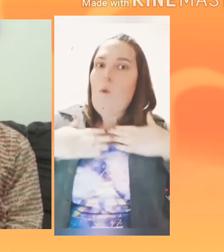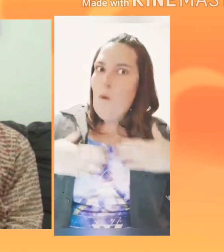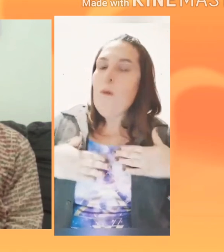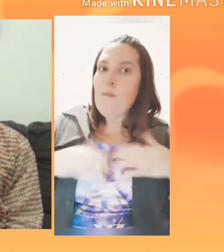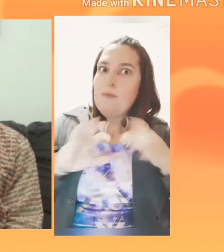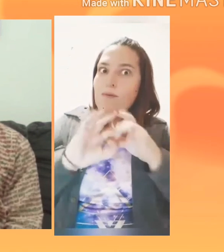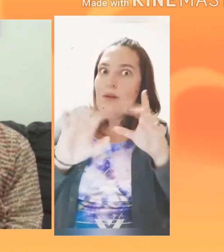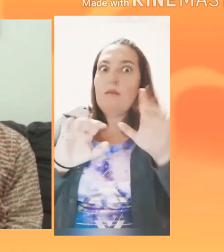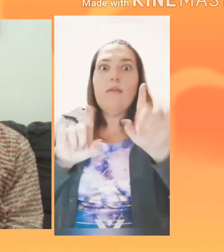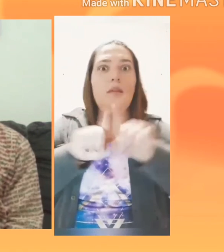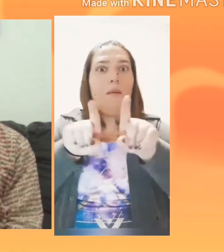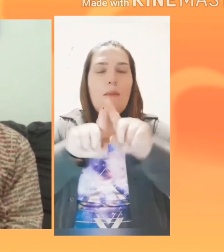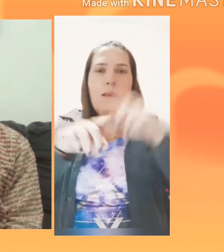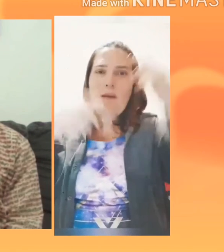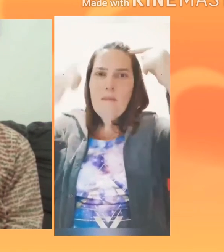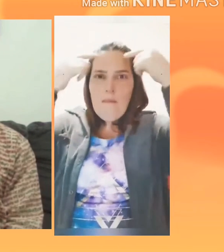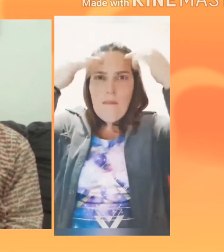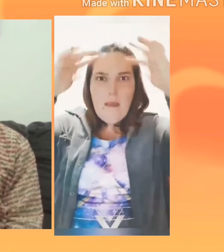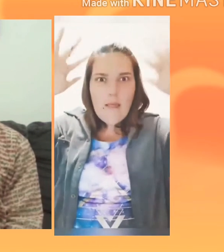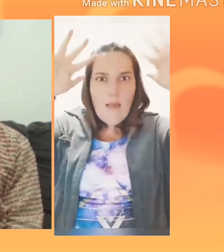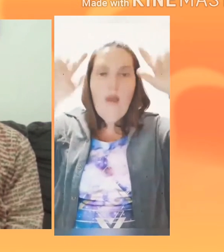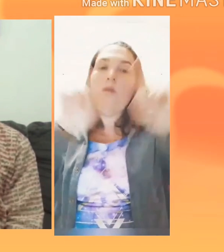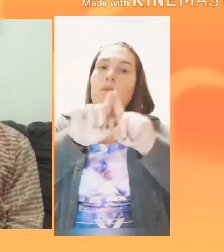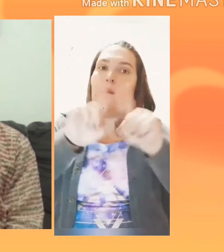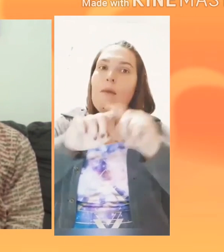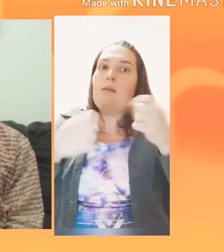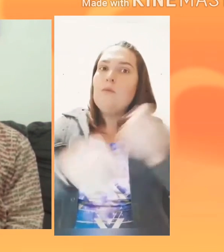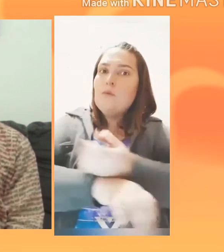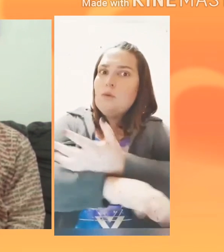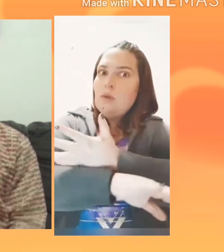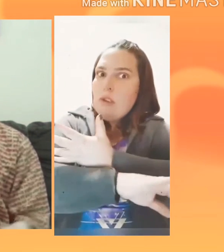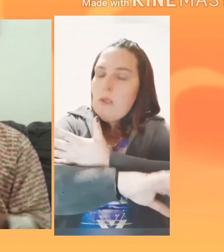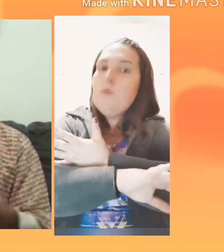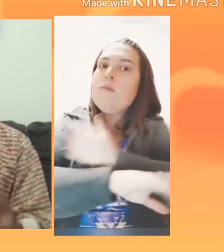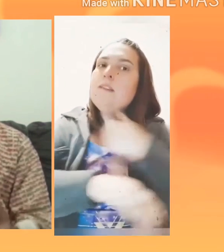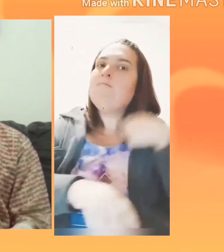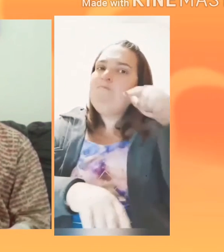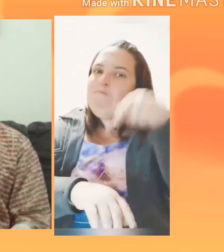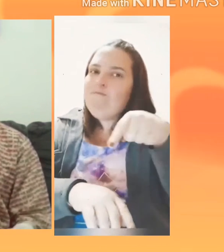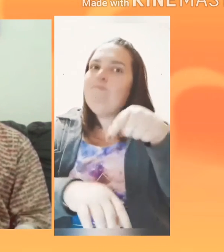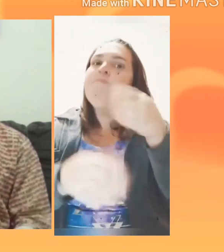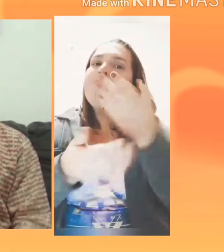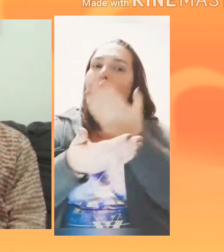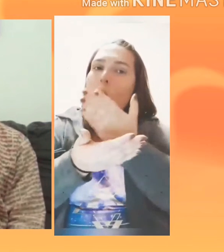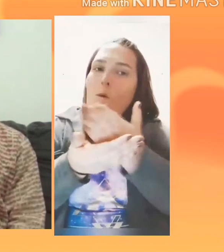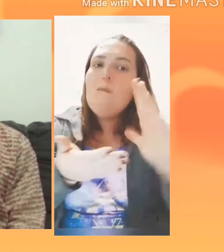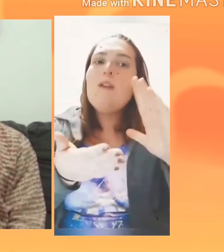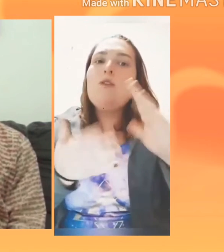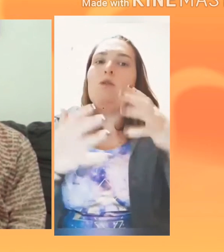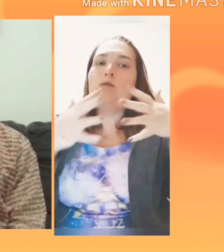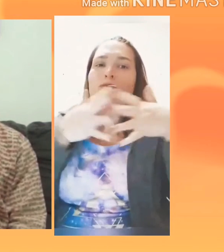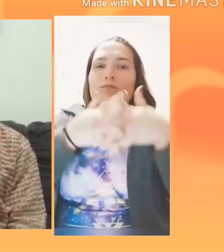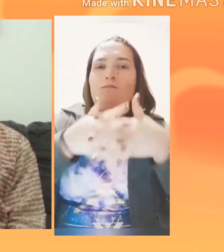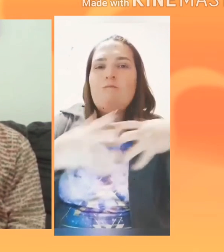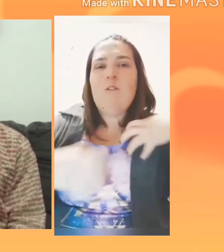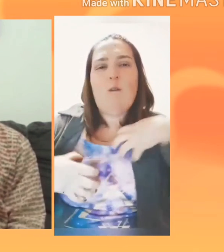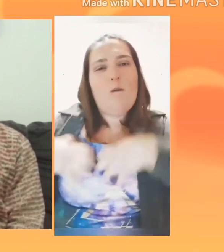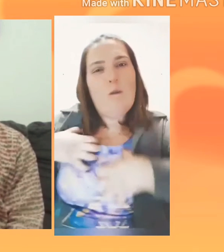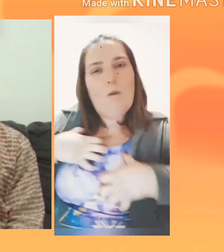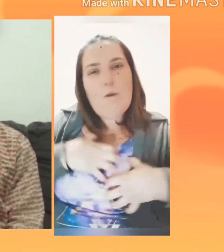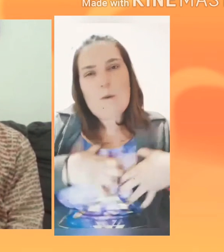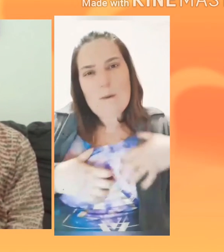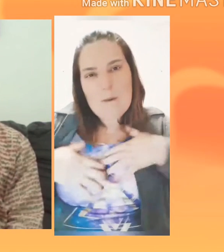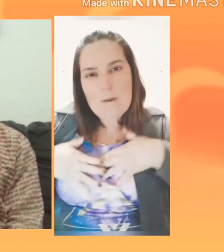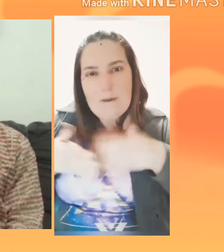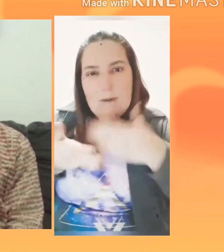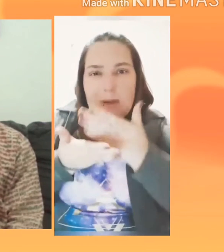período, diante desses conflitos internos, eu vinha passar por crises emocionais, como eu vi que acontecia com muitas pessoas